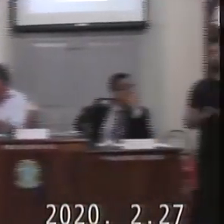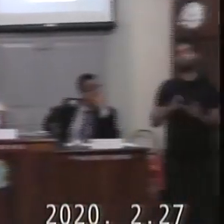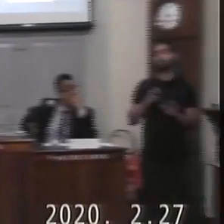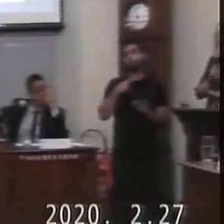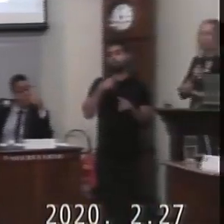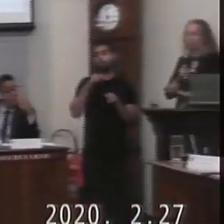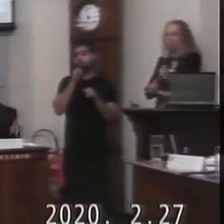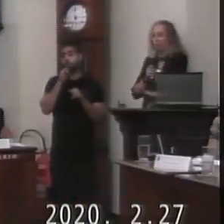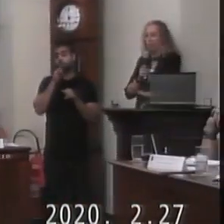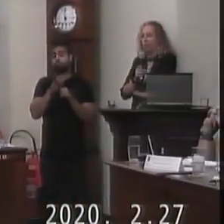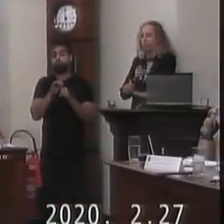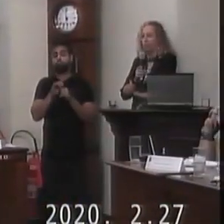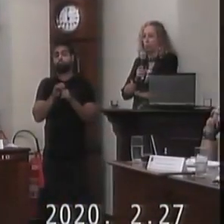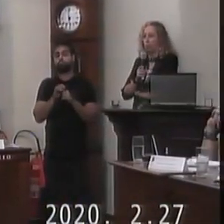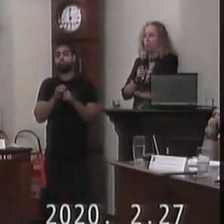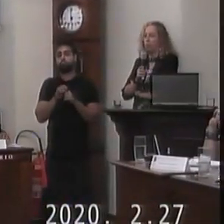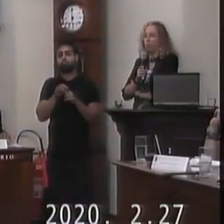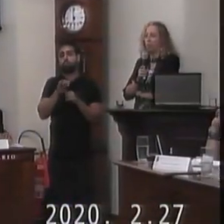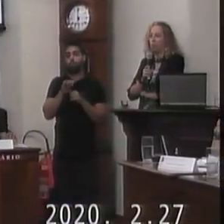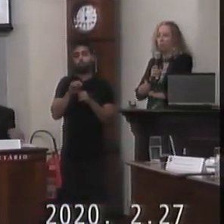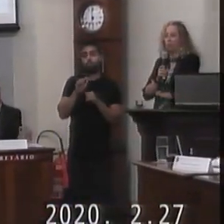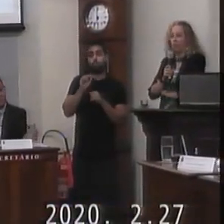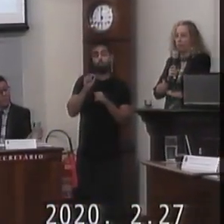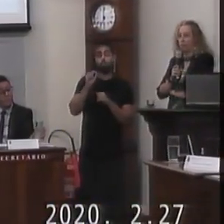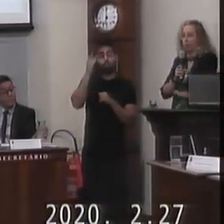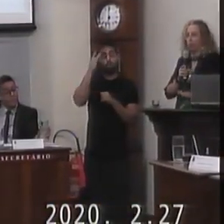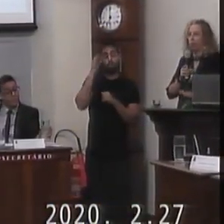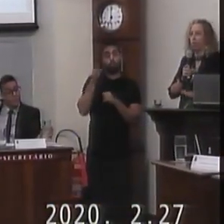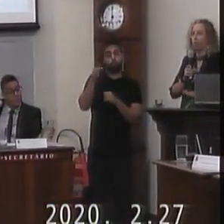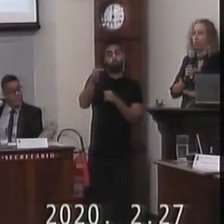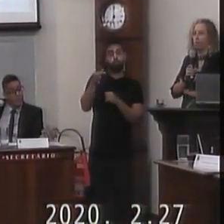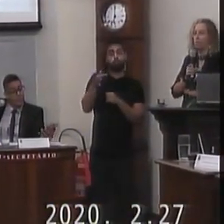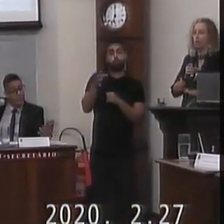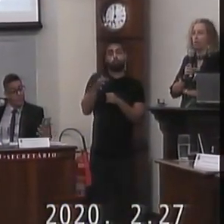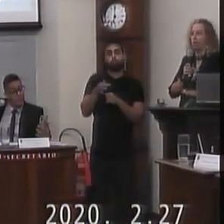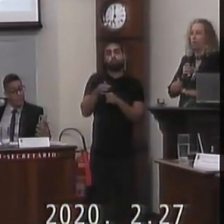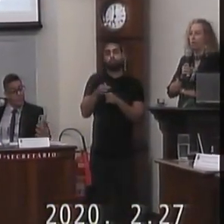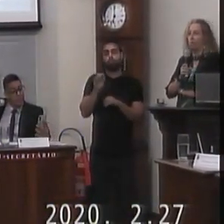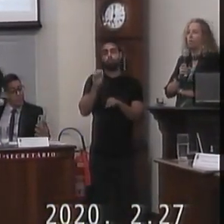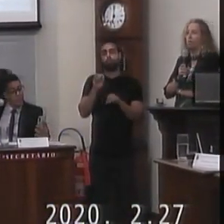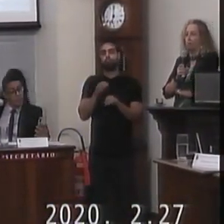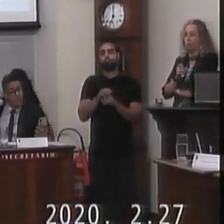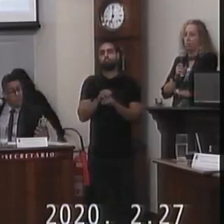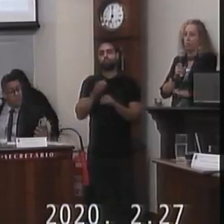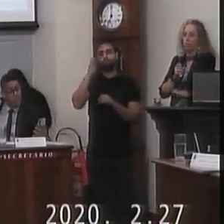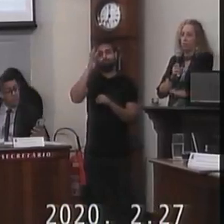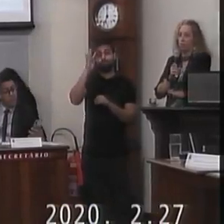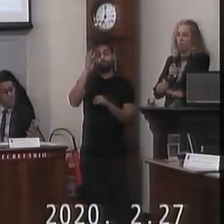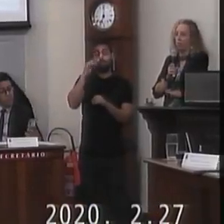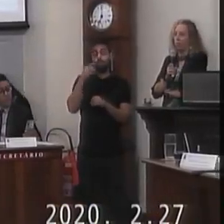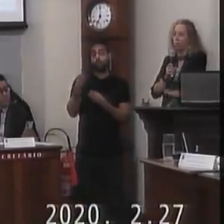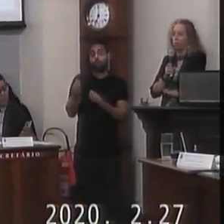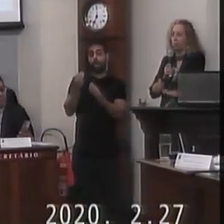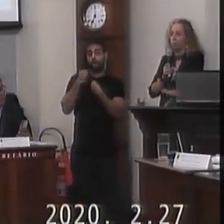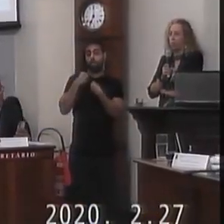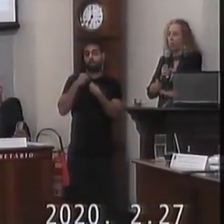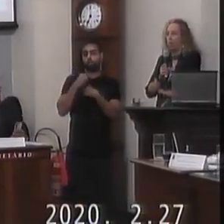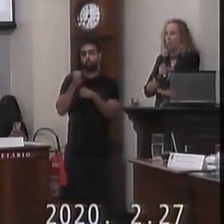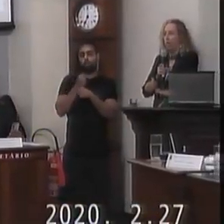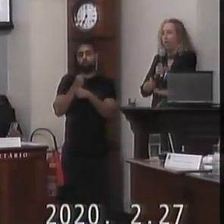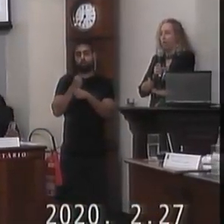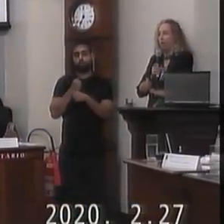superestimar um orçamento, né? Isso é só uma previsão orçamentária em torno do que a gente imagina que a gente vai receber durante o